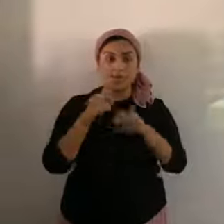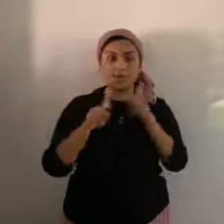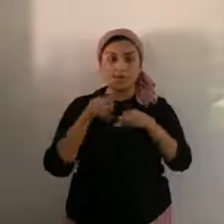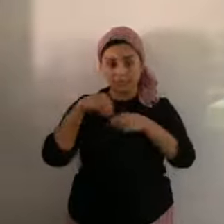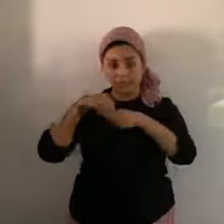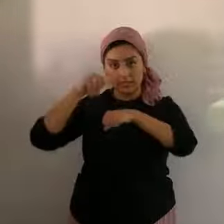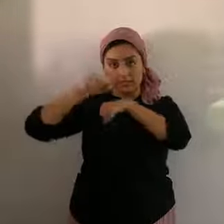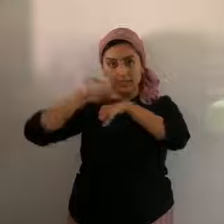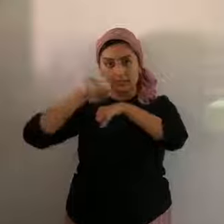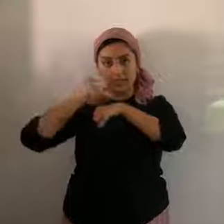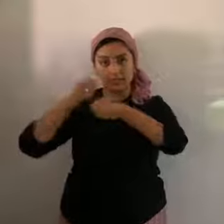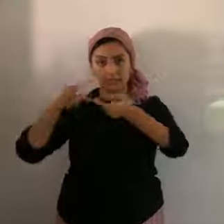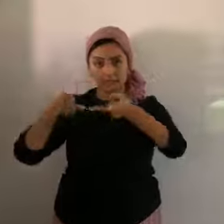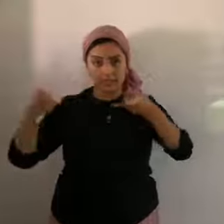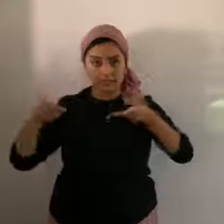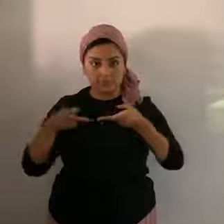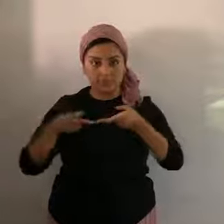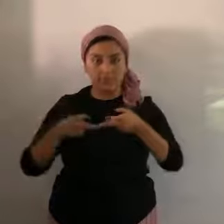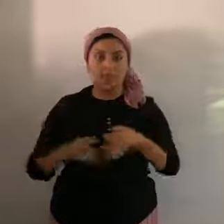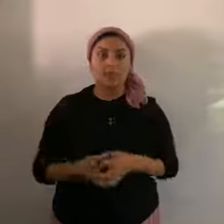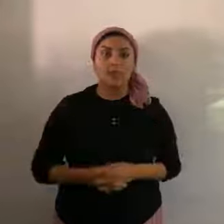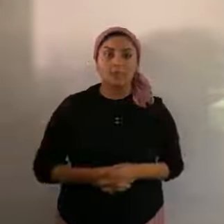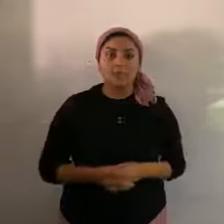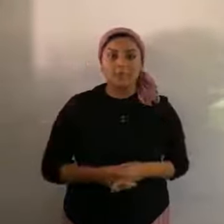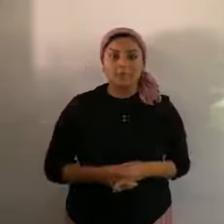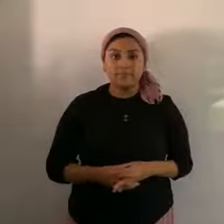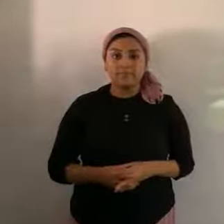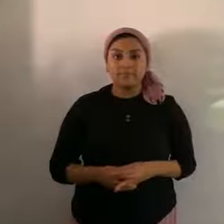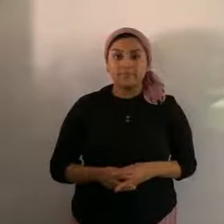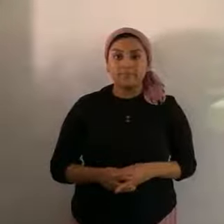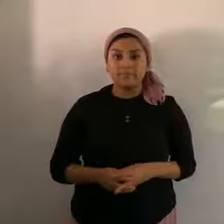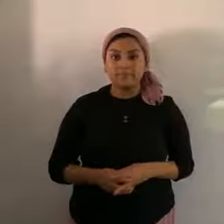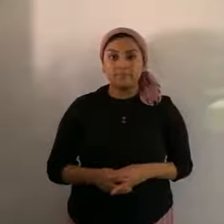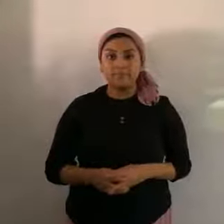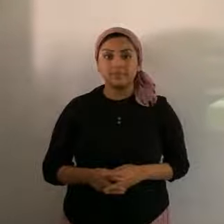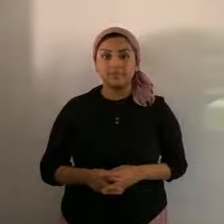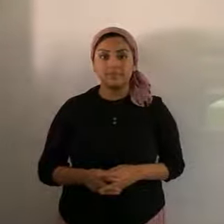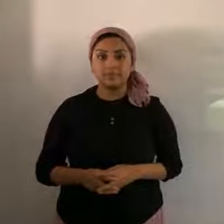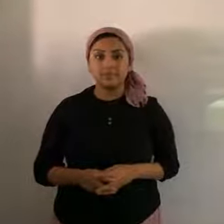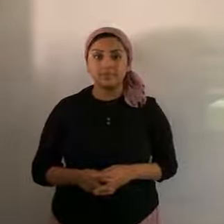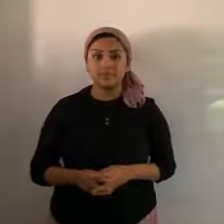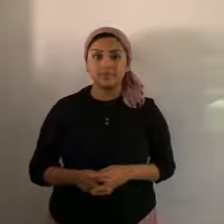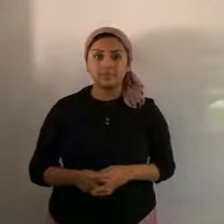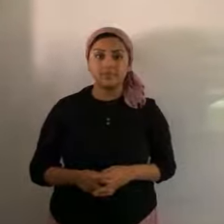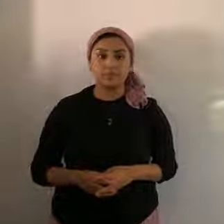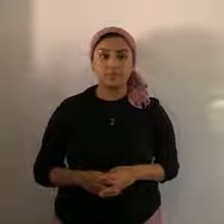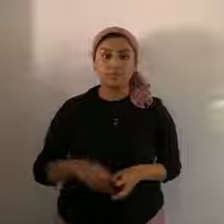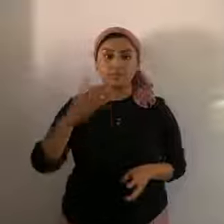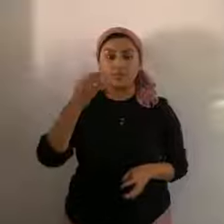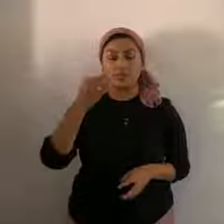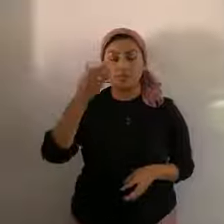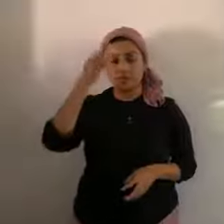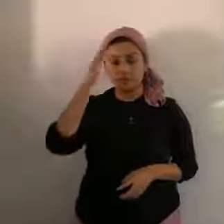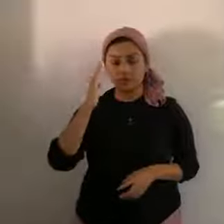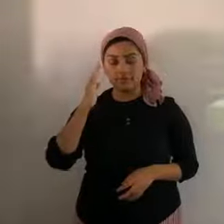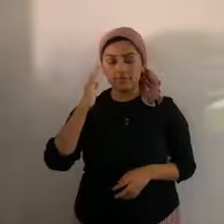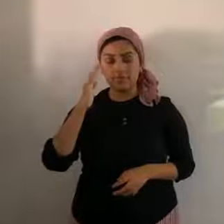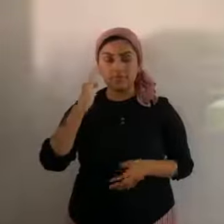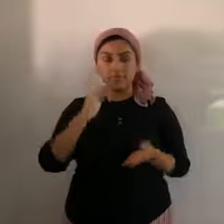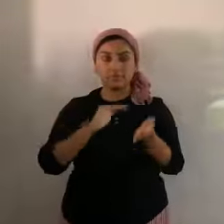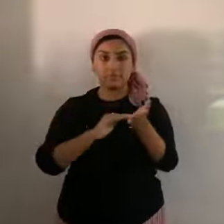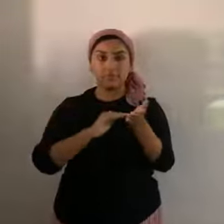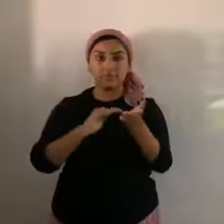un aposento alto, en una recámara chiquita? No, fue en el templo. Ahora, Elohim